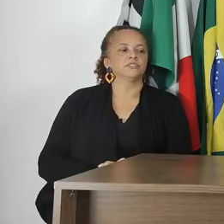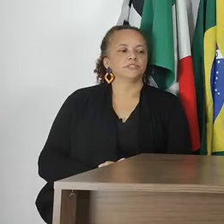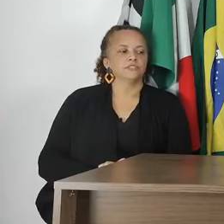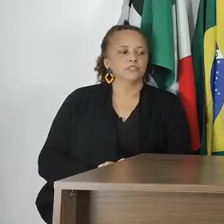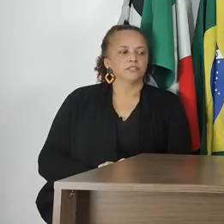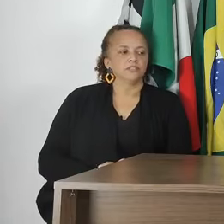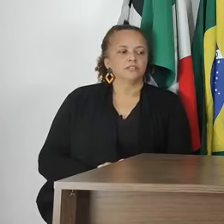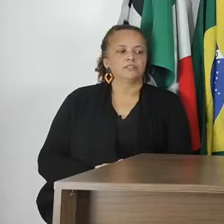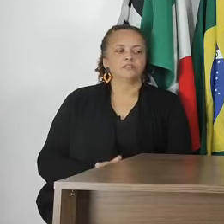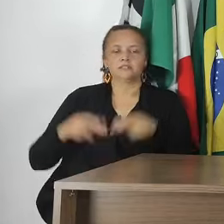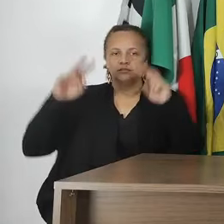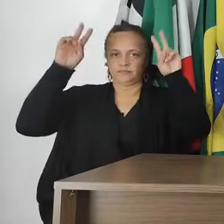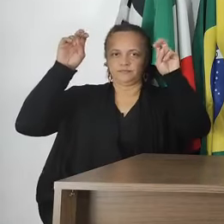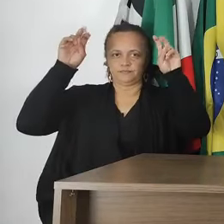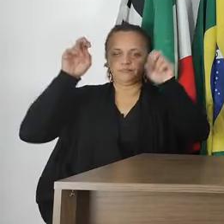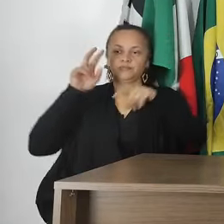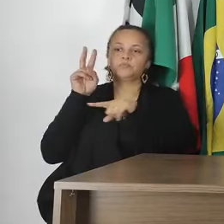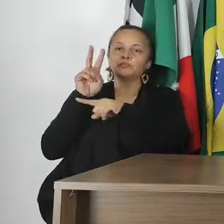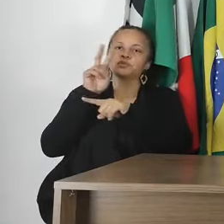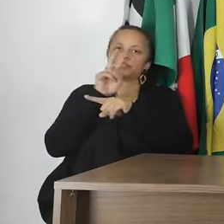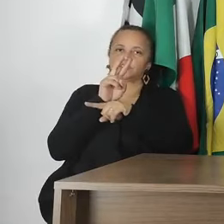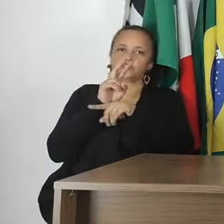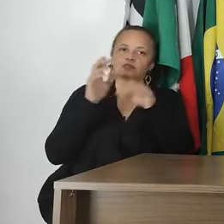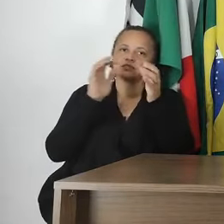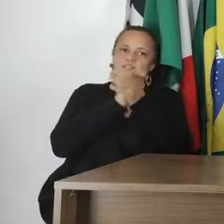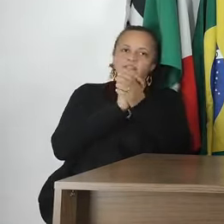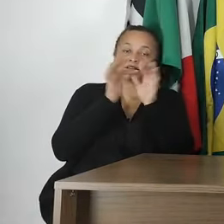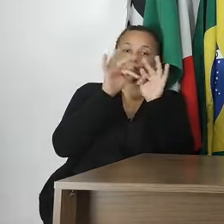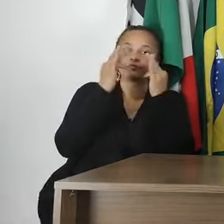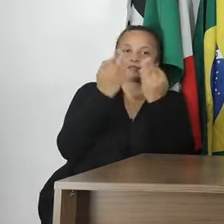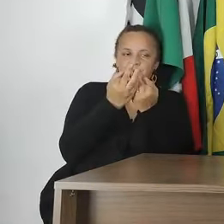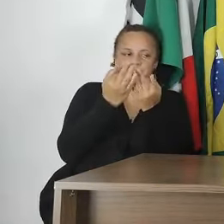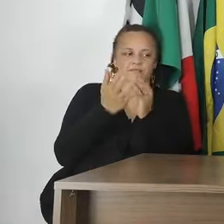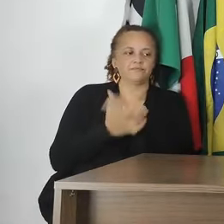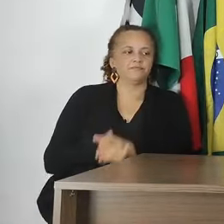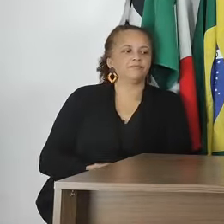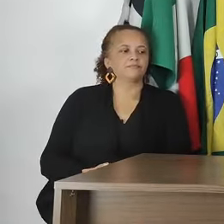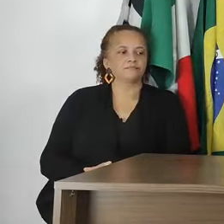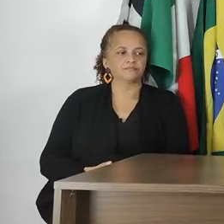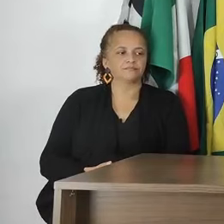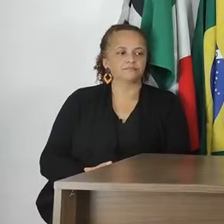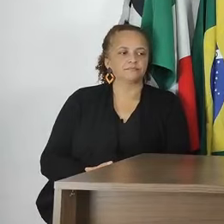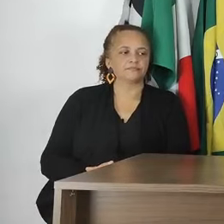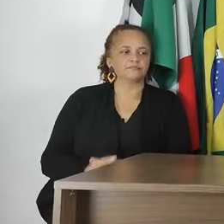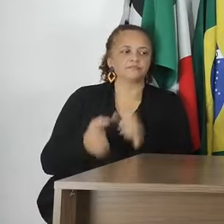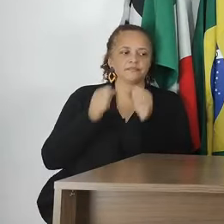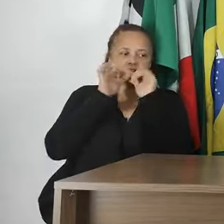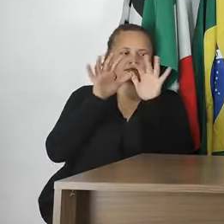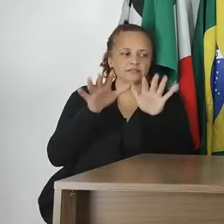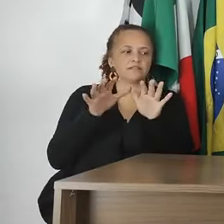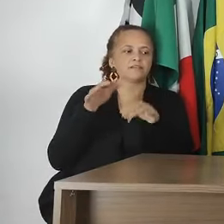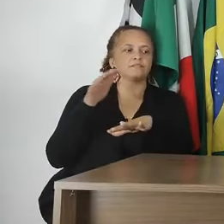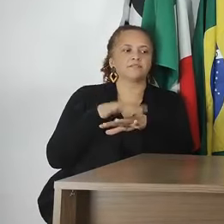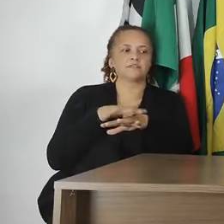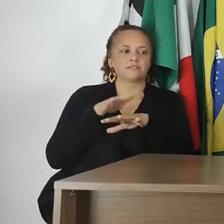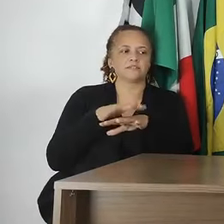O título é Blindando o Casamento e a Família, parte 3. Quer ser abençoado, casal?